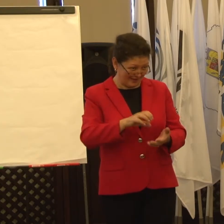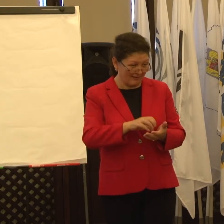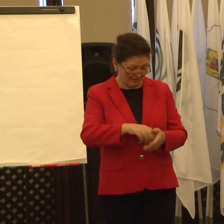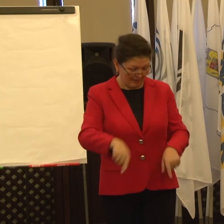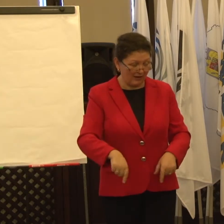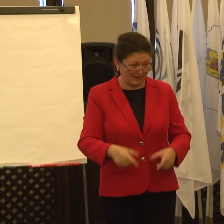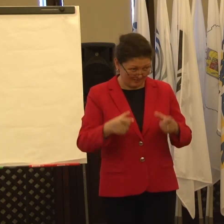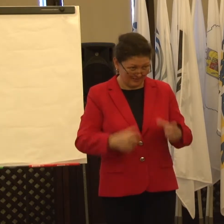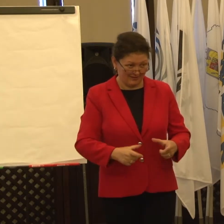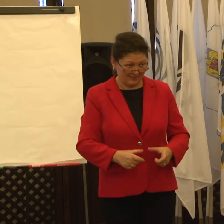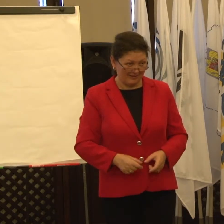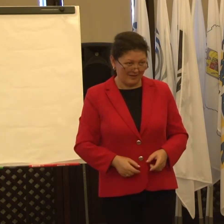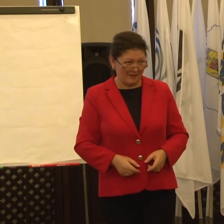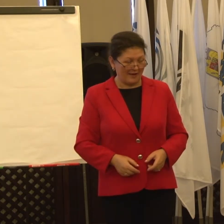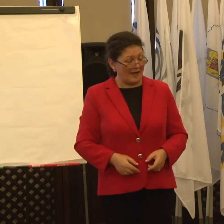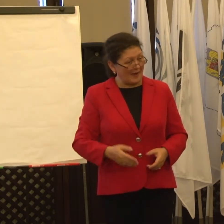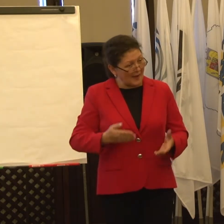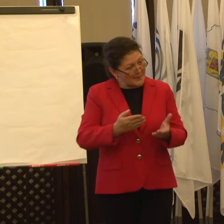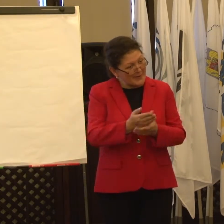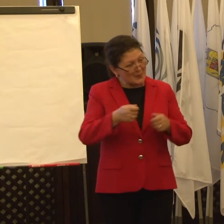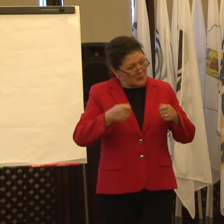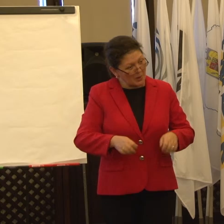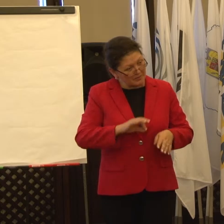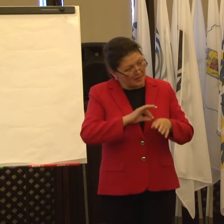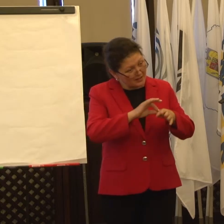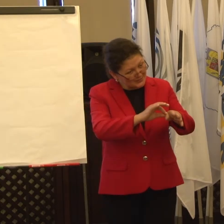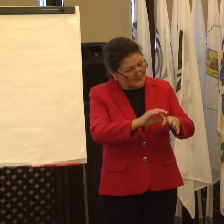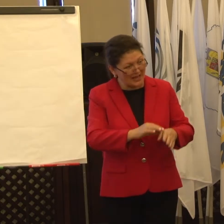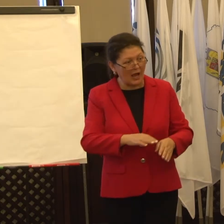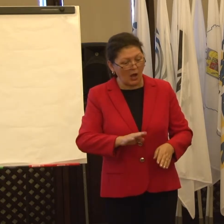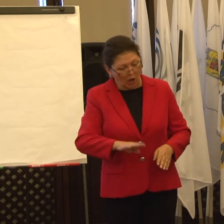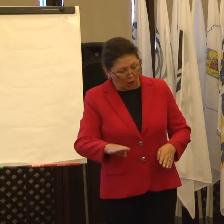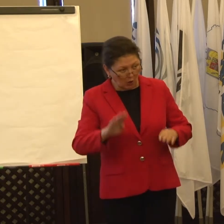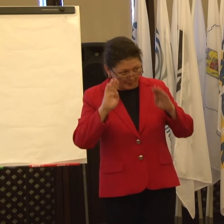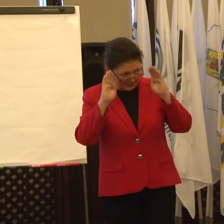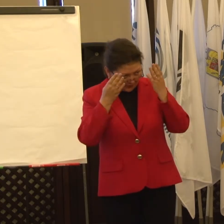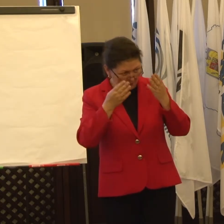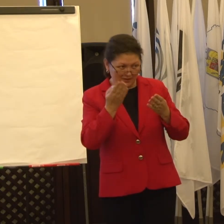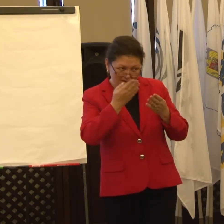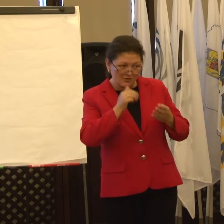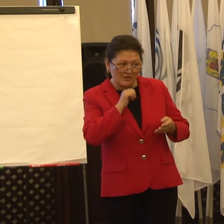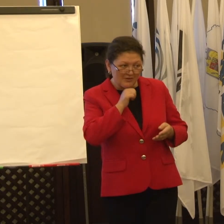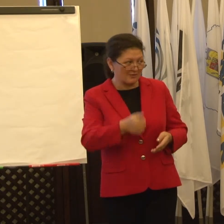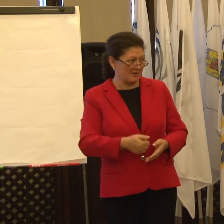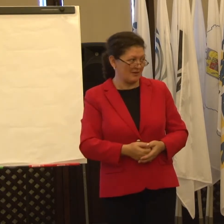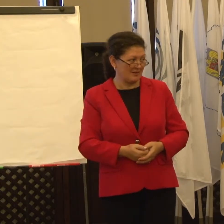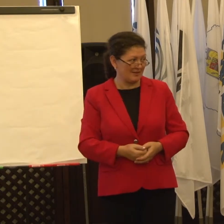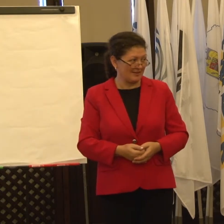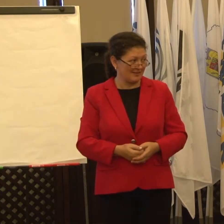Zic, da, vom sta de acum întotdeauna. Este casa noastră și fiind a noastră, aici